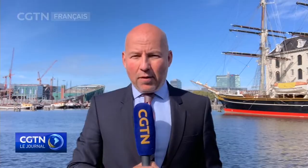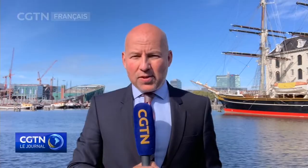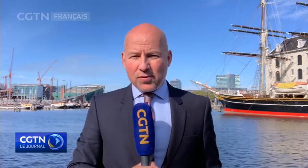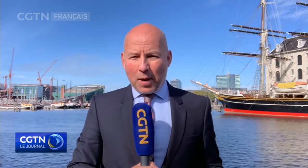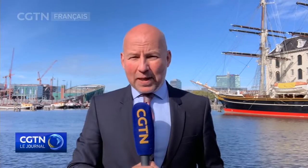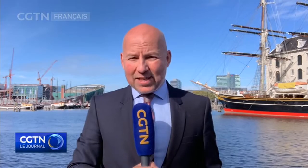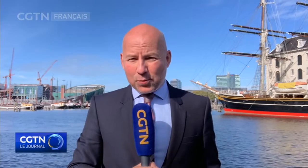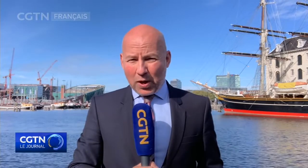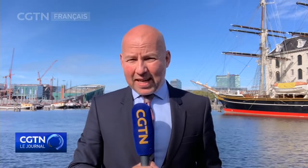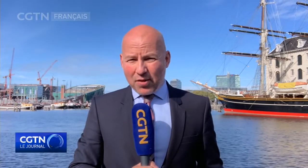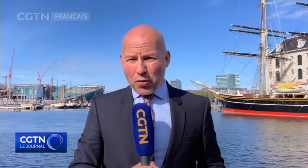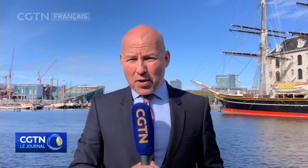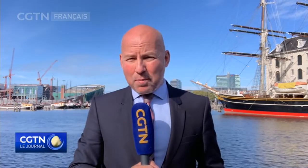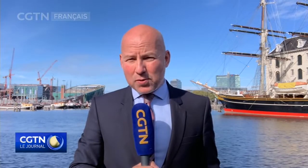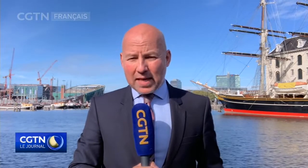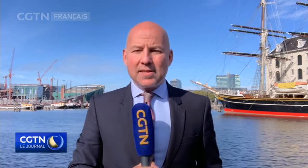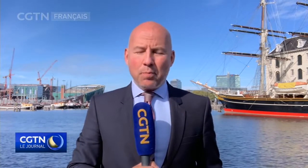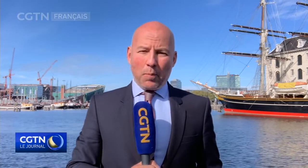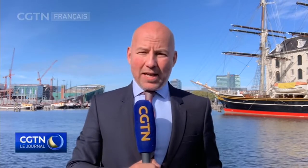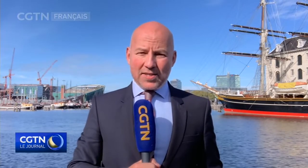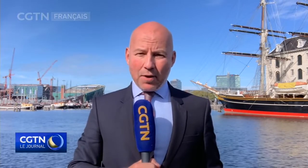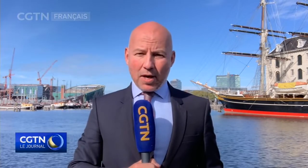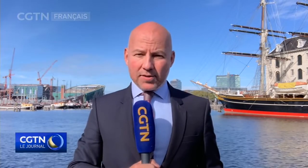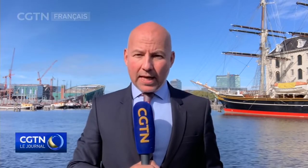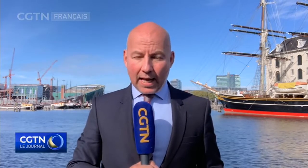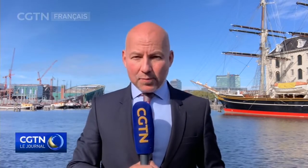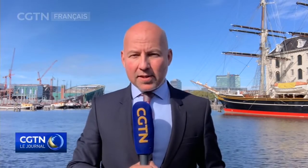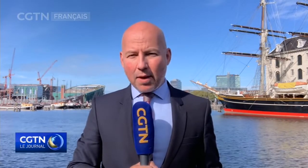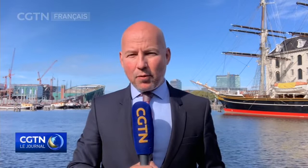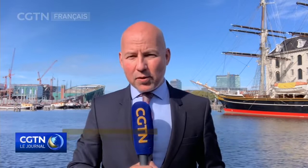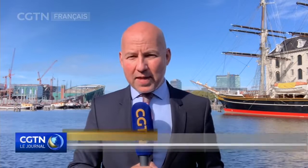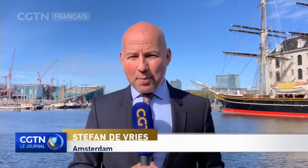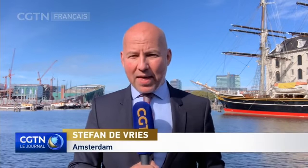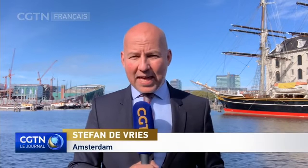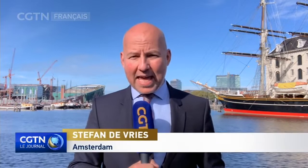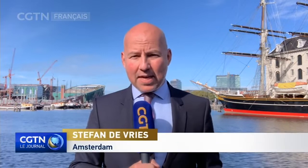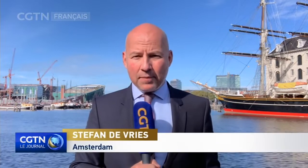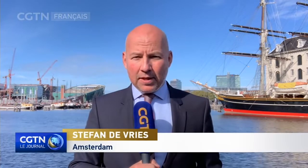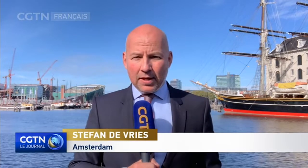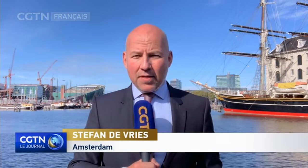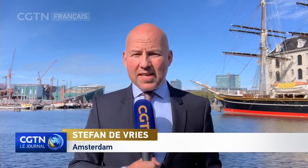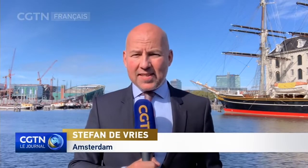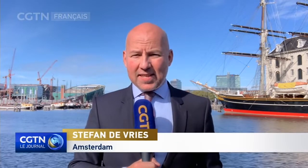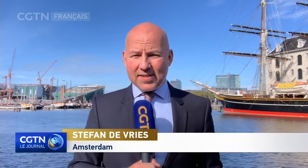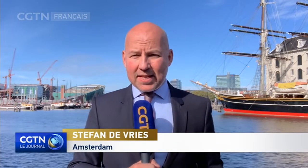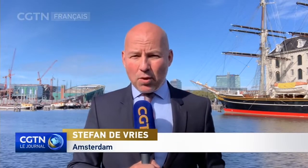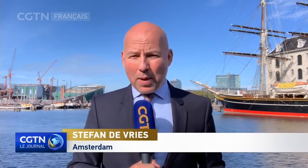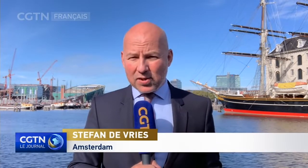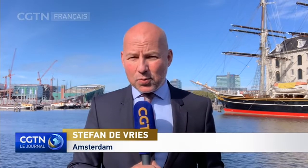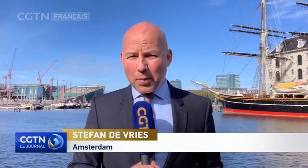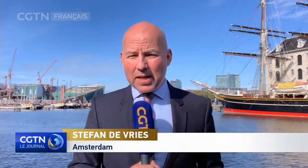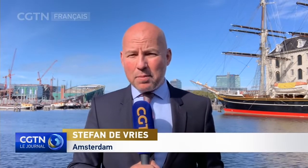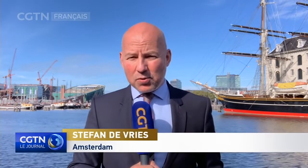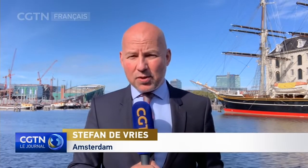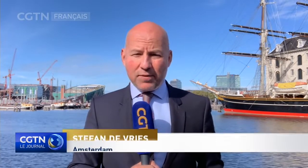Le virus se propage rapidement dans les trois zones urbaines les plus denses, Amsterdam, Rotterdam et La Haye. C'est dans ces villes que les nouvelles